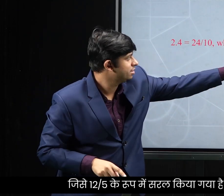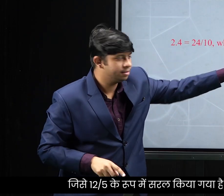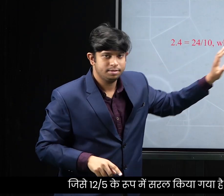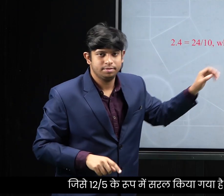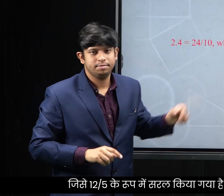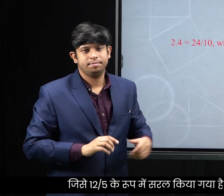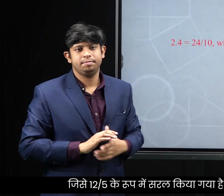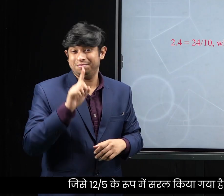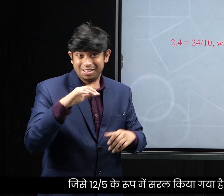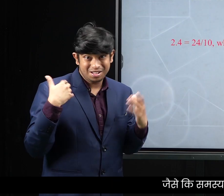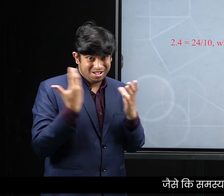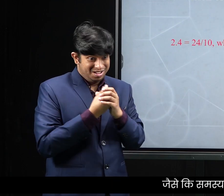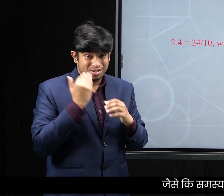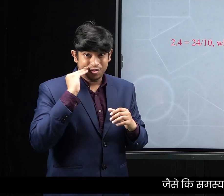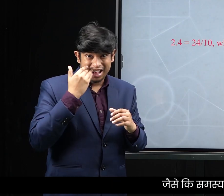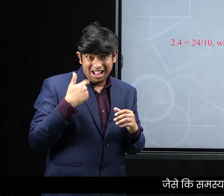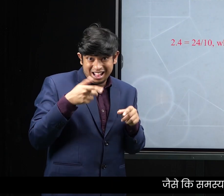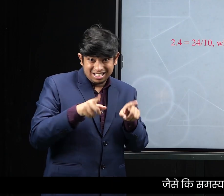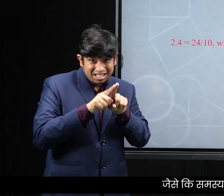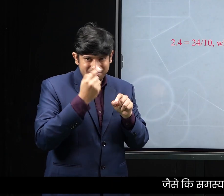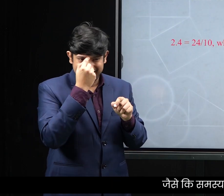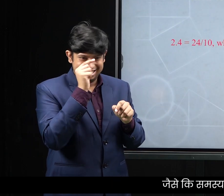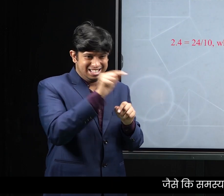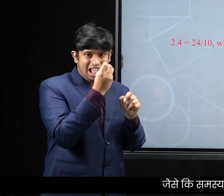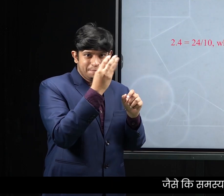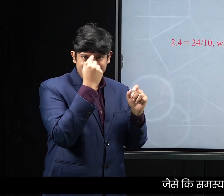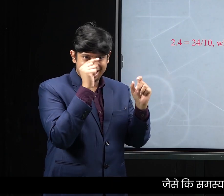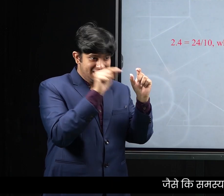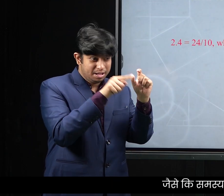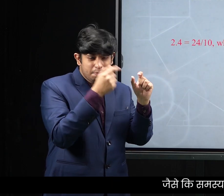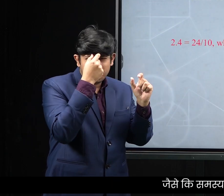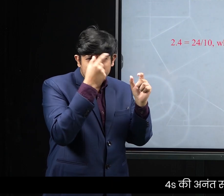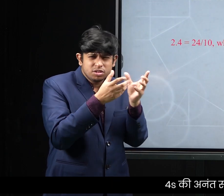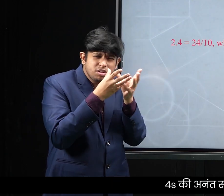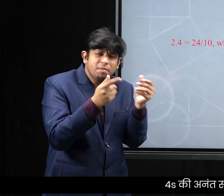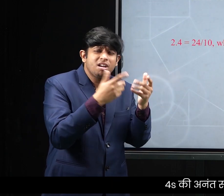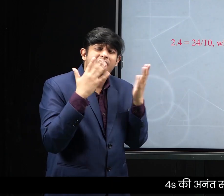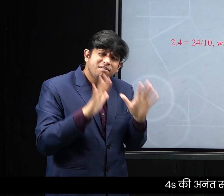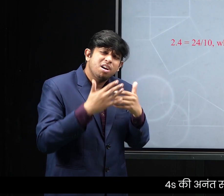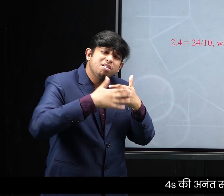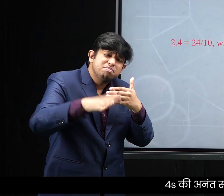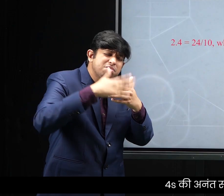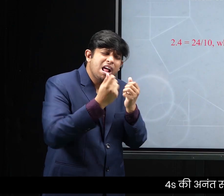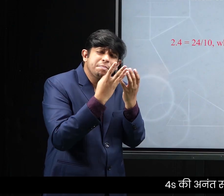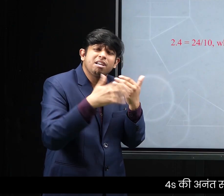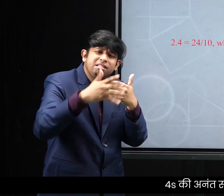हमारे पास दशमलव होता है, जैसे कि समस्या यह है कि हमारे पास 4s की अनंत संख्या है और